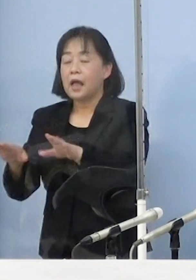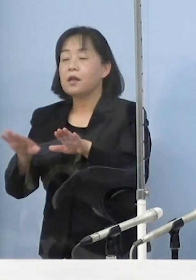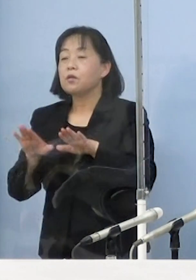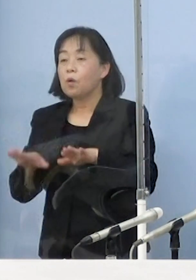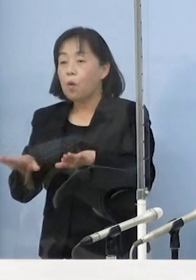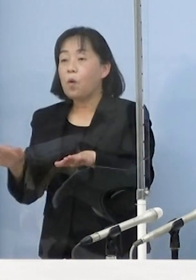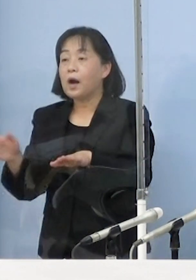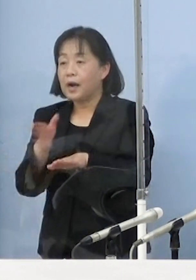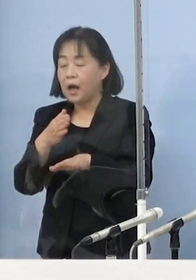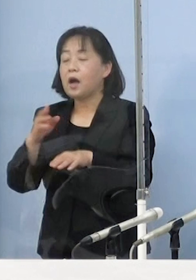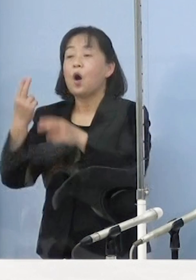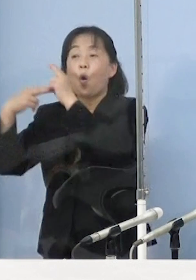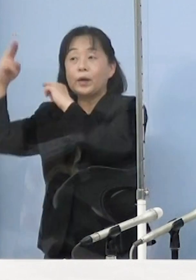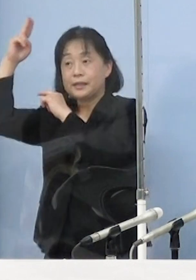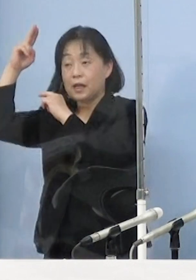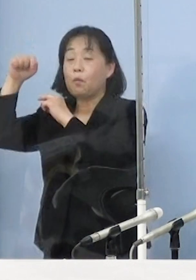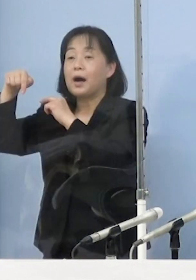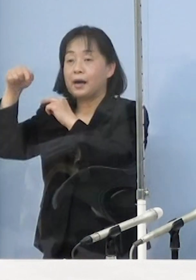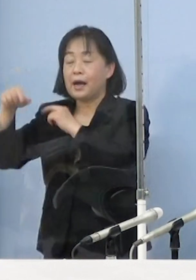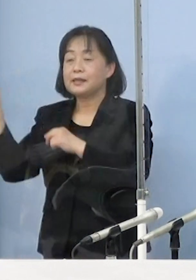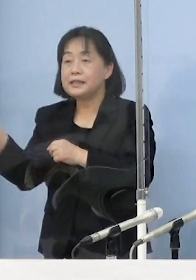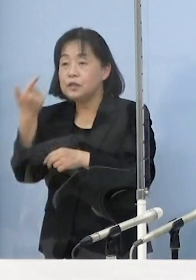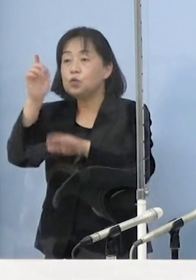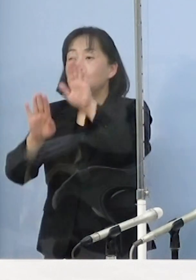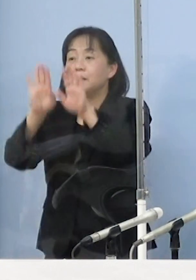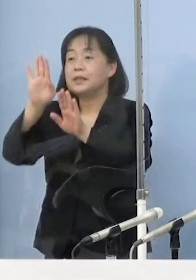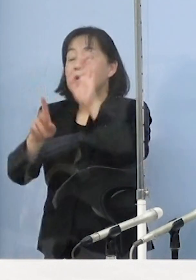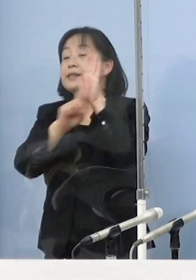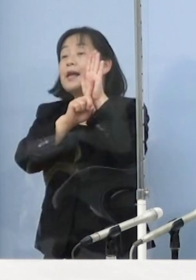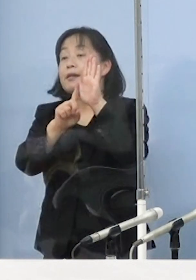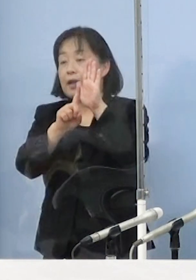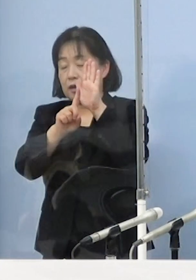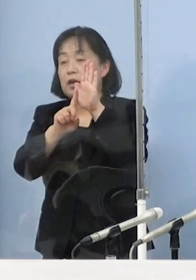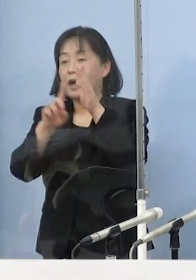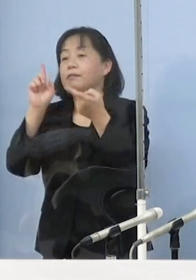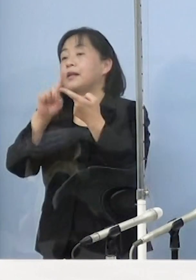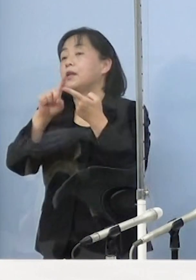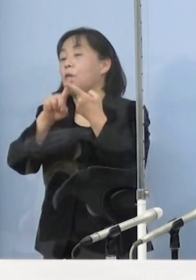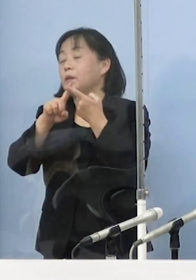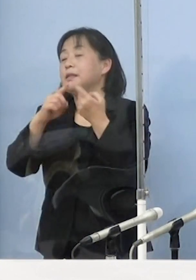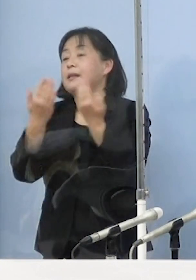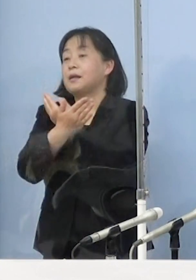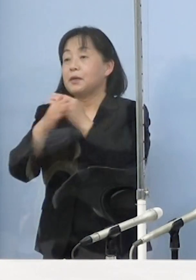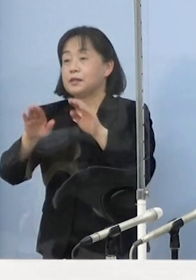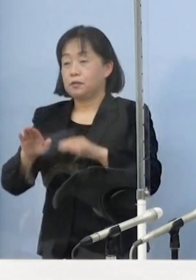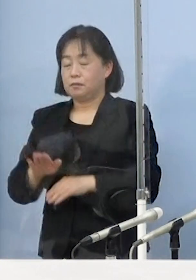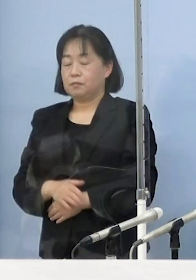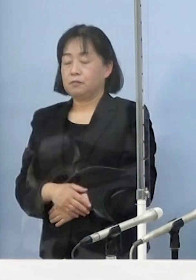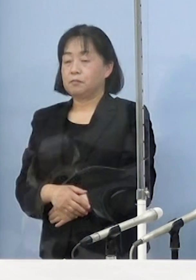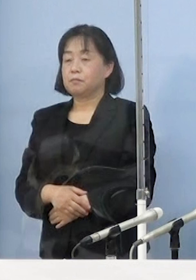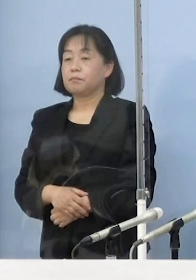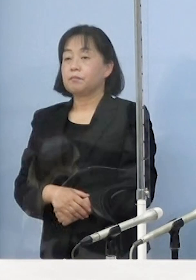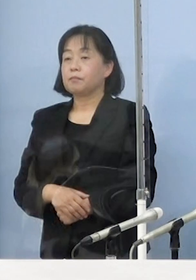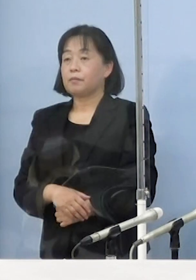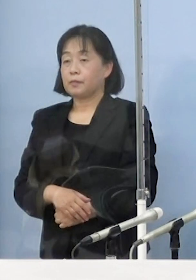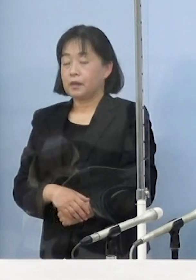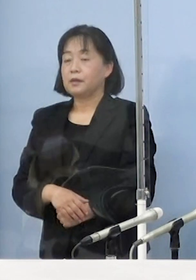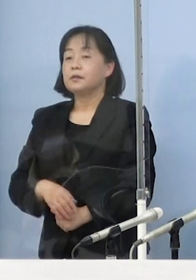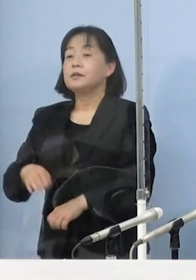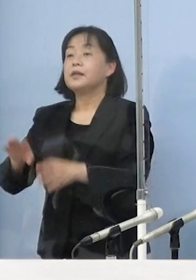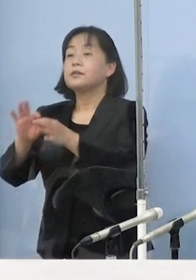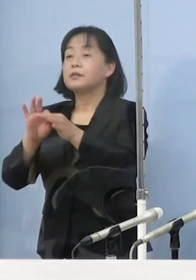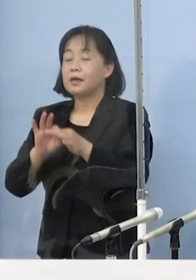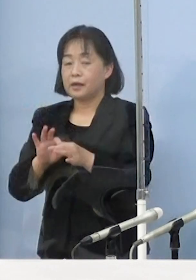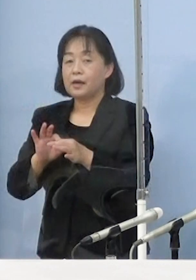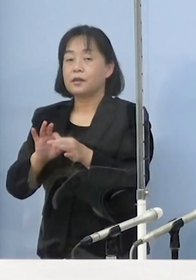日沖縄県緊急事態宣言適用をされることになります。 このことによって